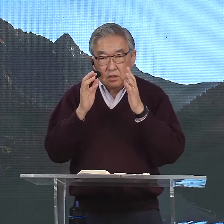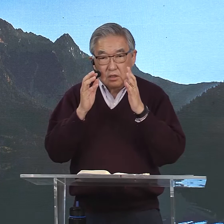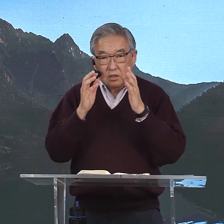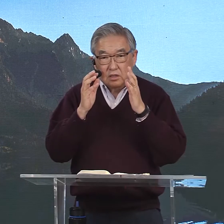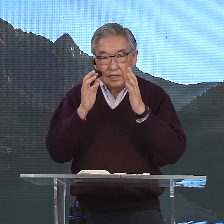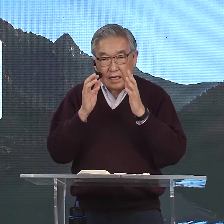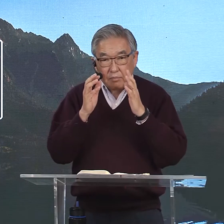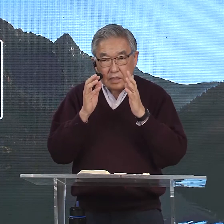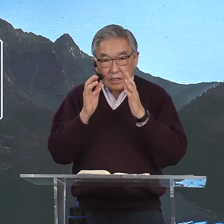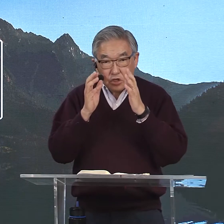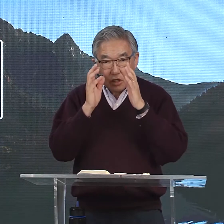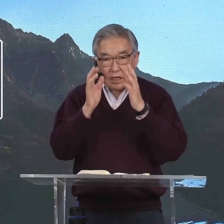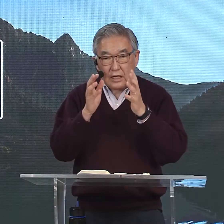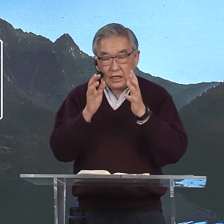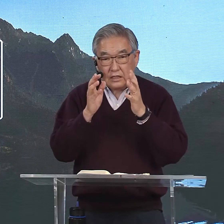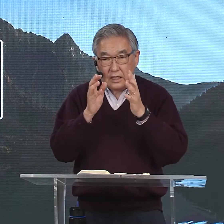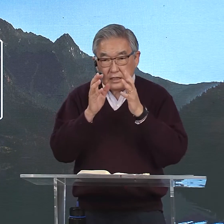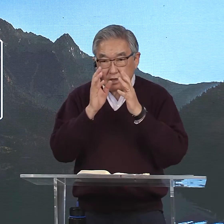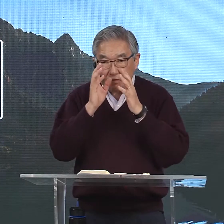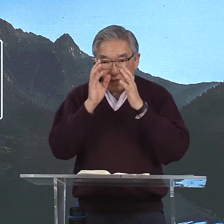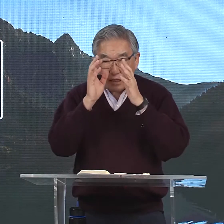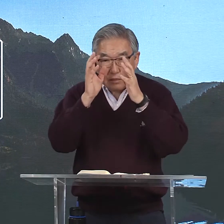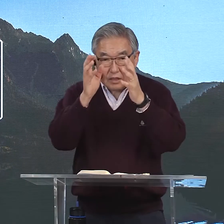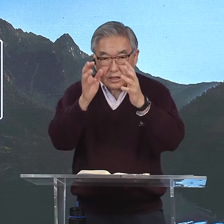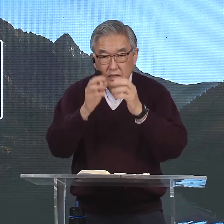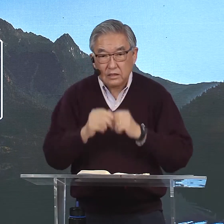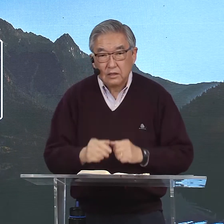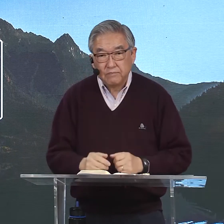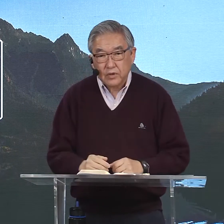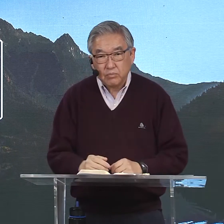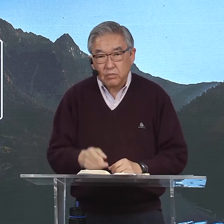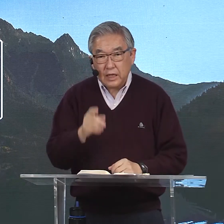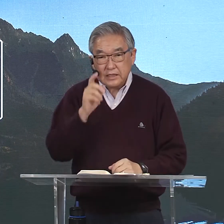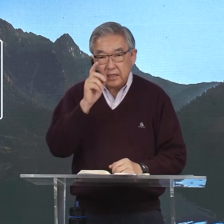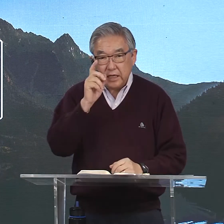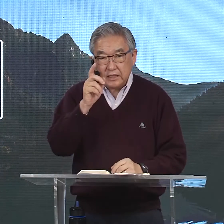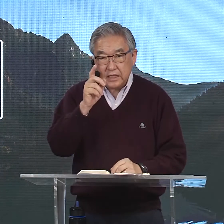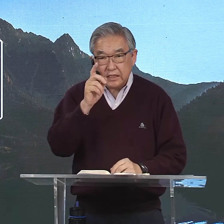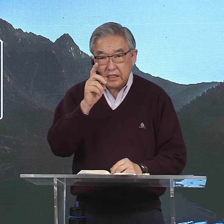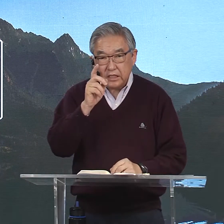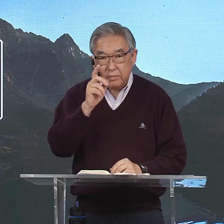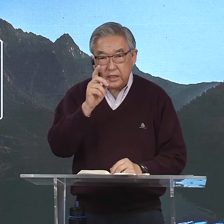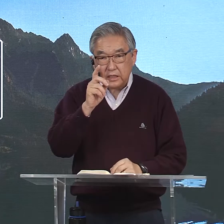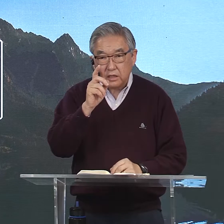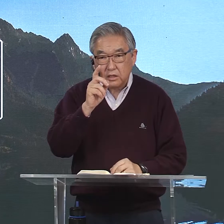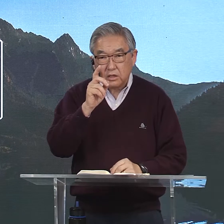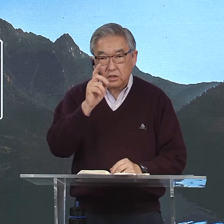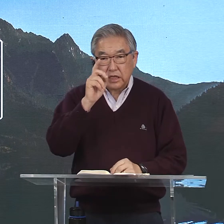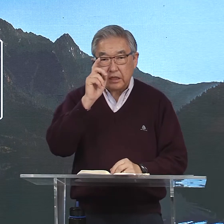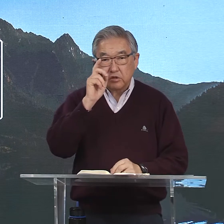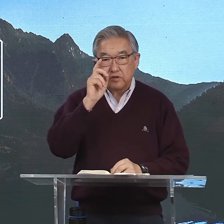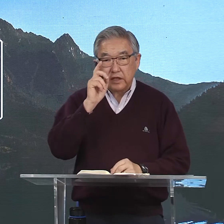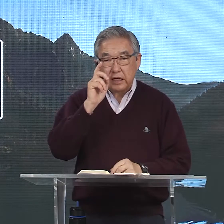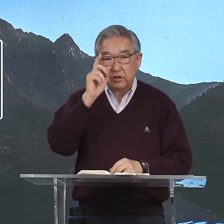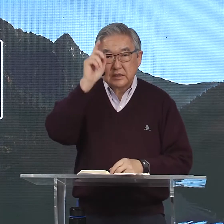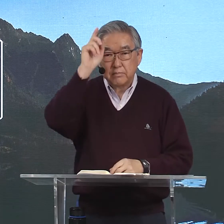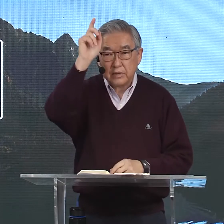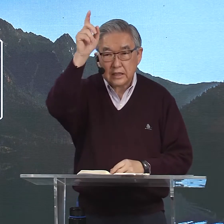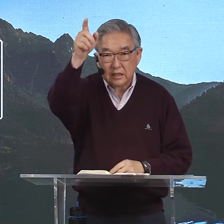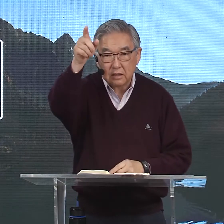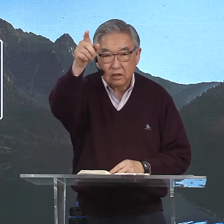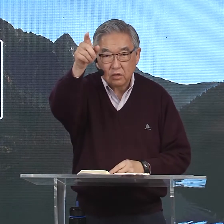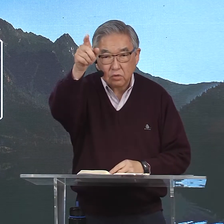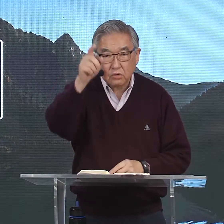queremos ser capaz de enxergar através da neblina por mais densa que seja neblina nós queremos